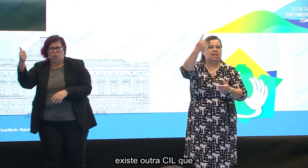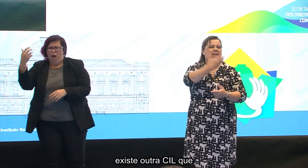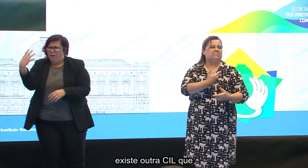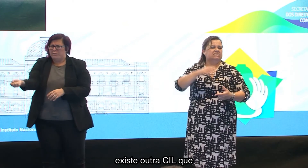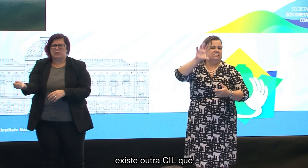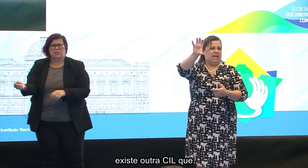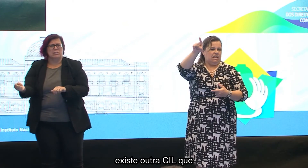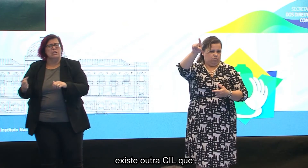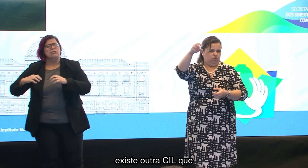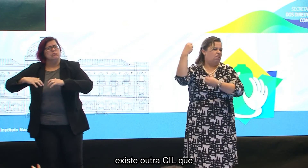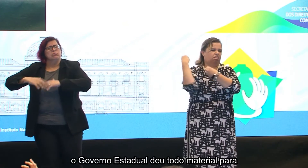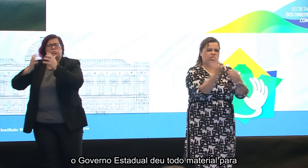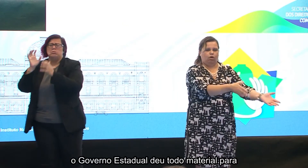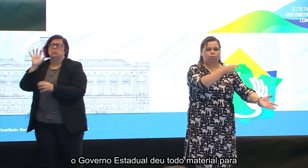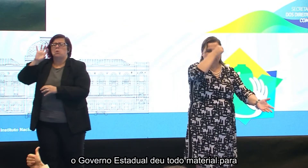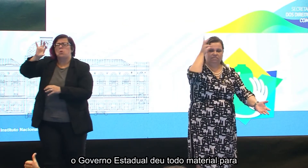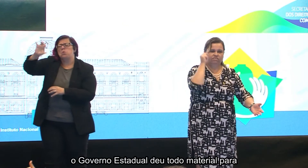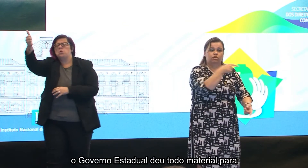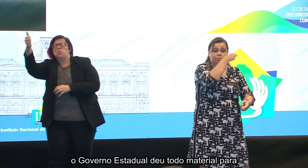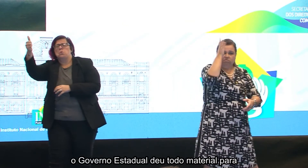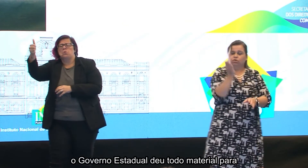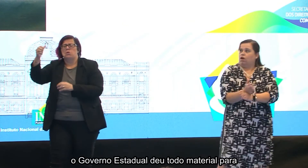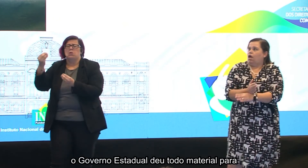outra CIL que o governo estadual deu todo o